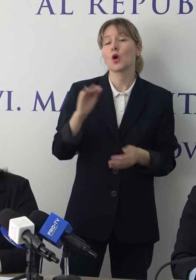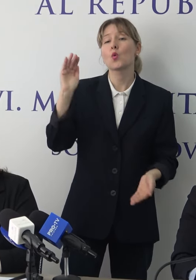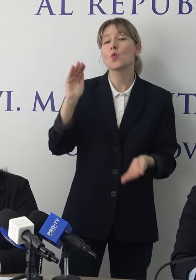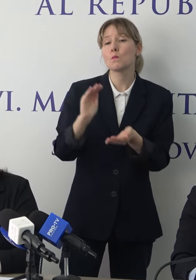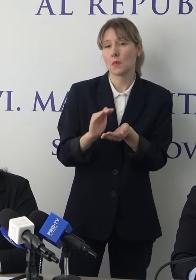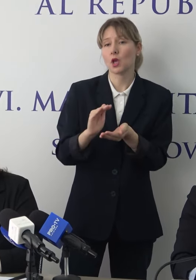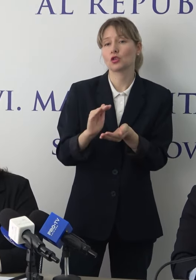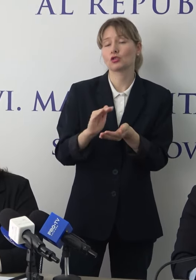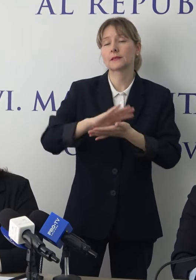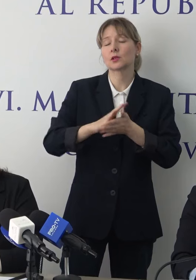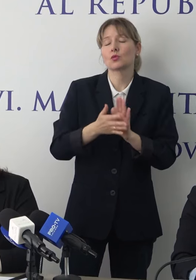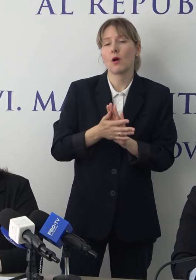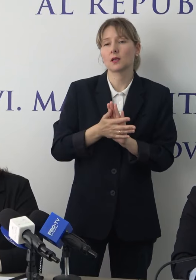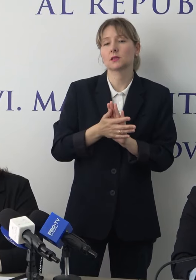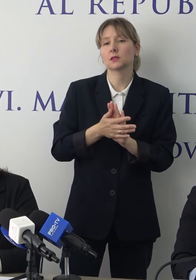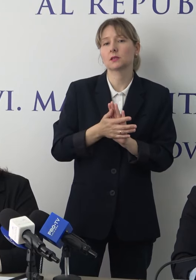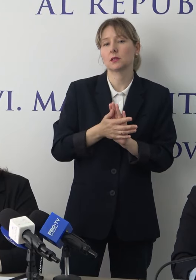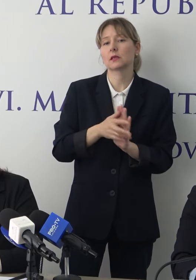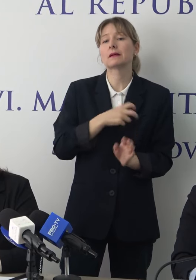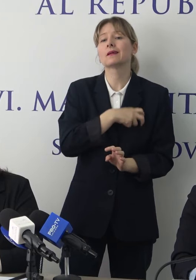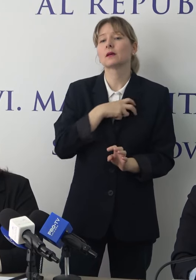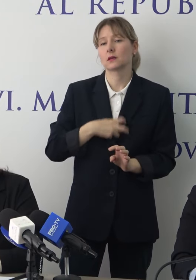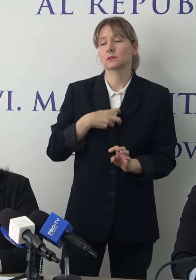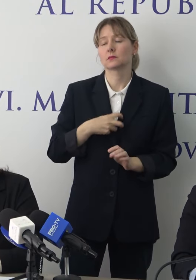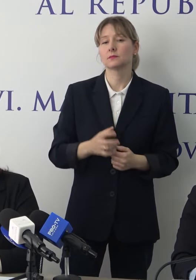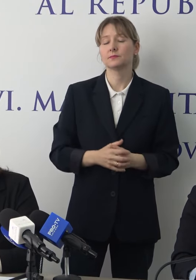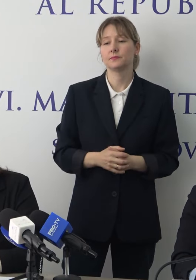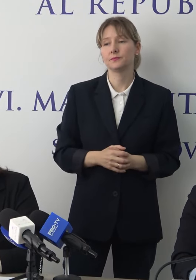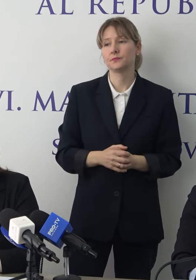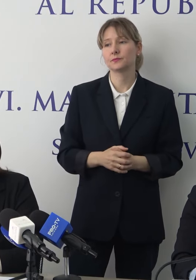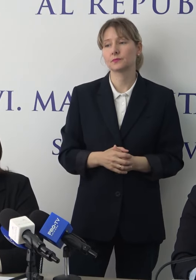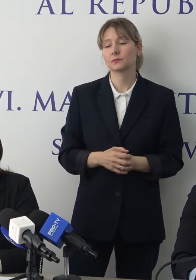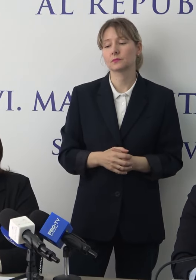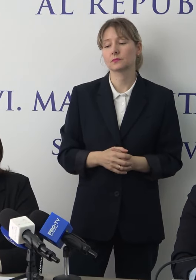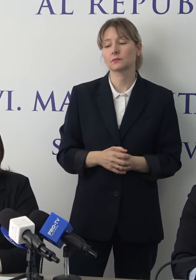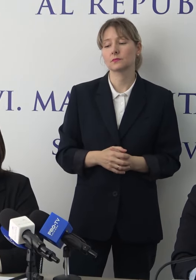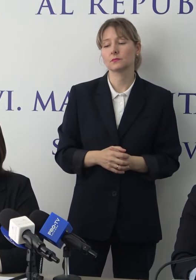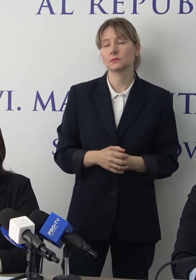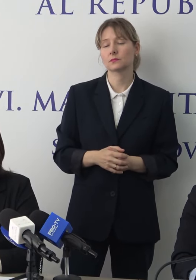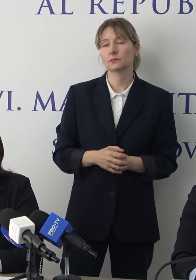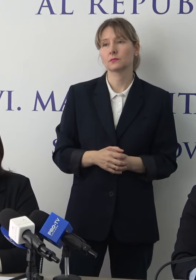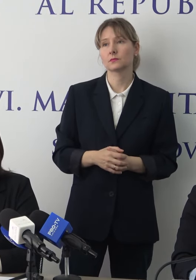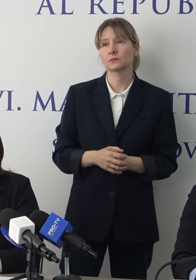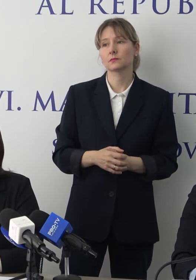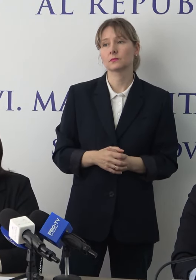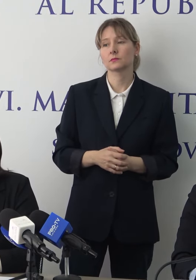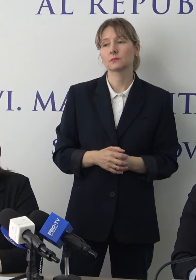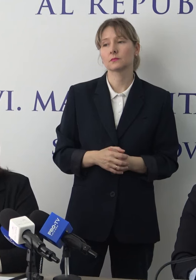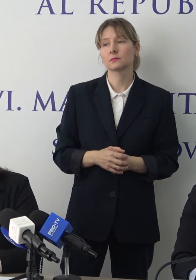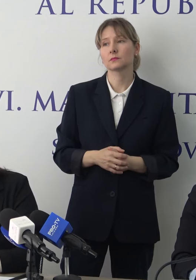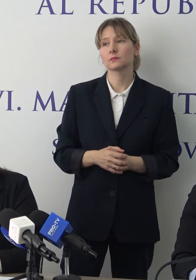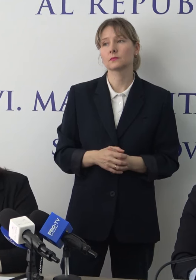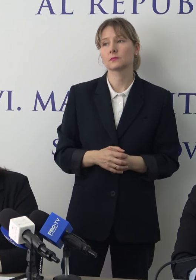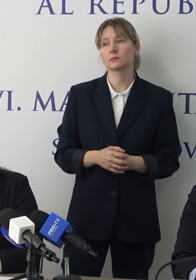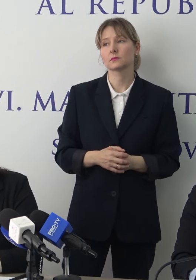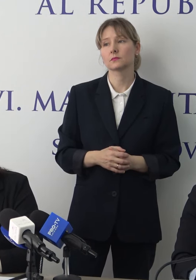situațiile critice în măsura cea mai mare posibilă. And today we call on all interested parties, and the media is a